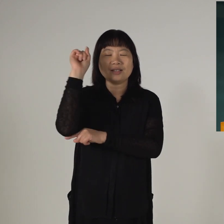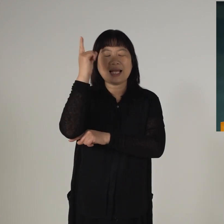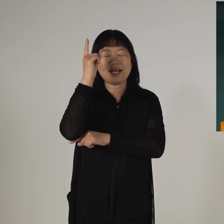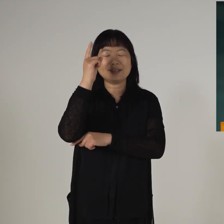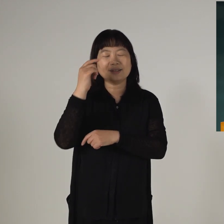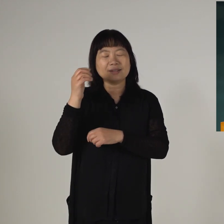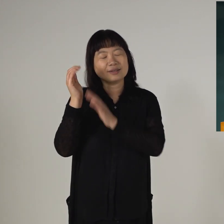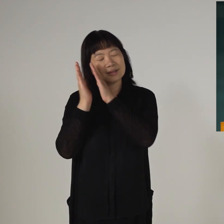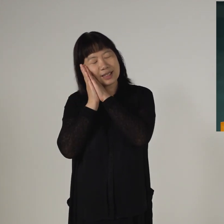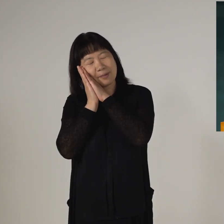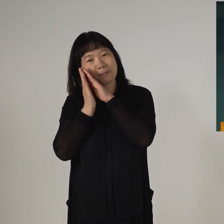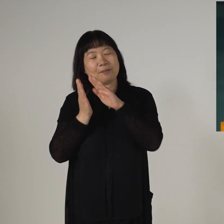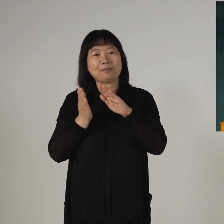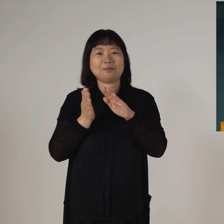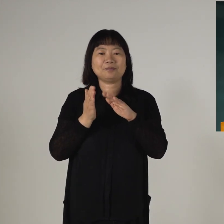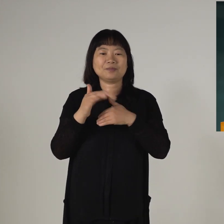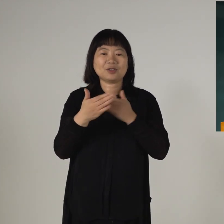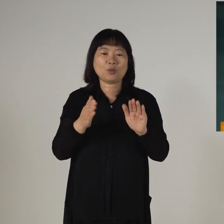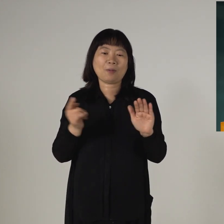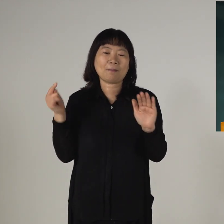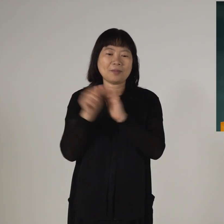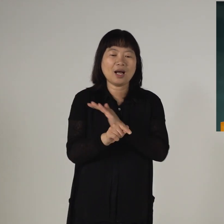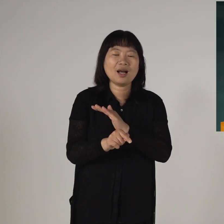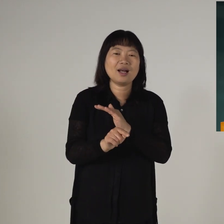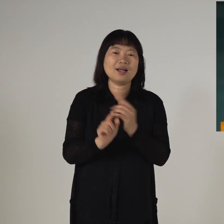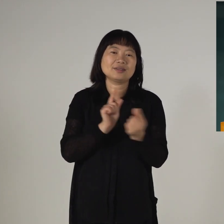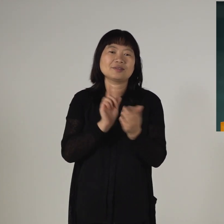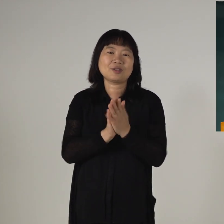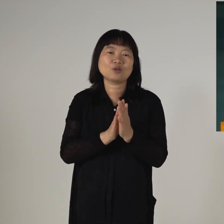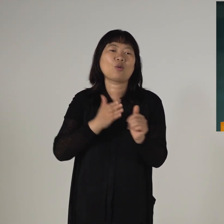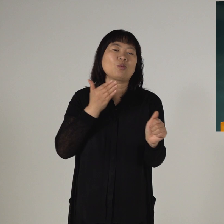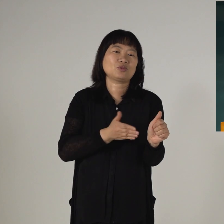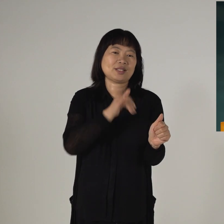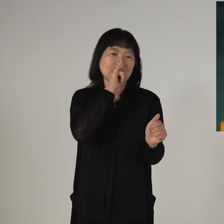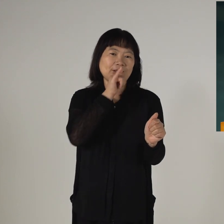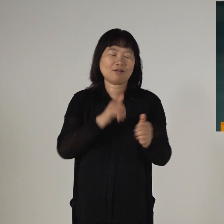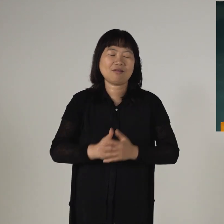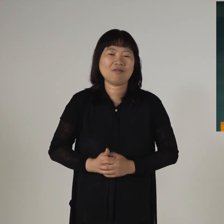들어가서 단도직입적으로 청탁을 합니다.